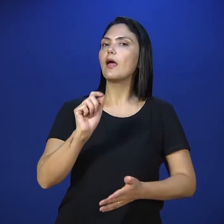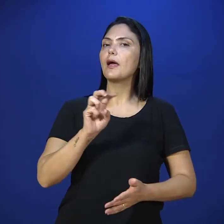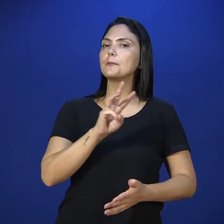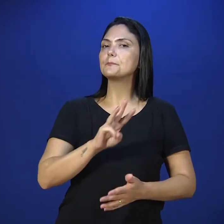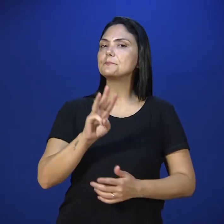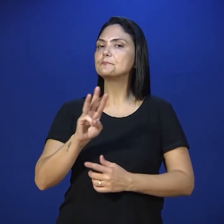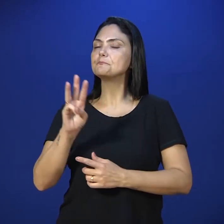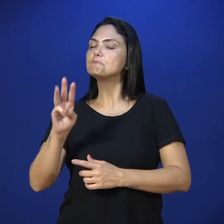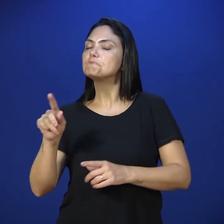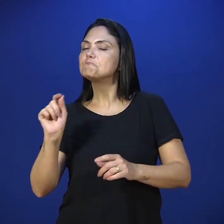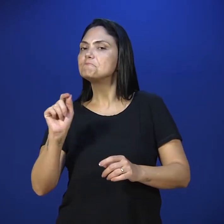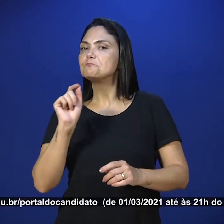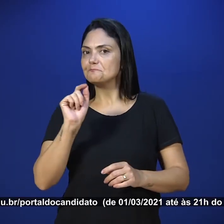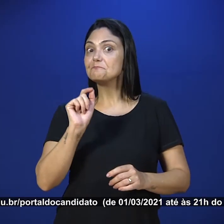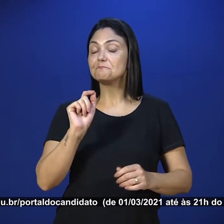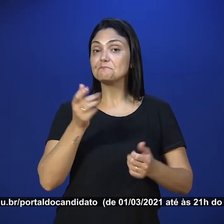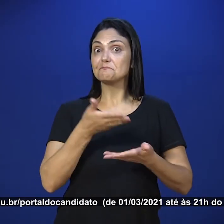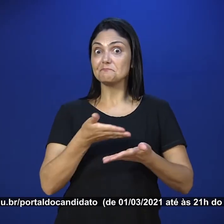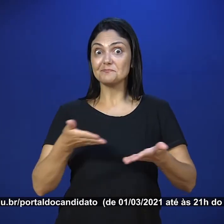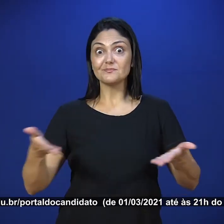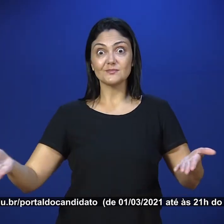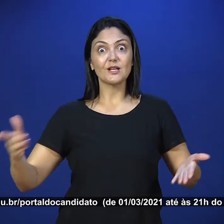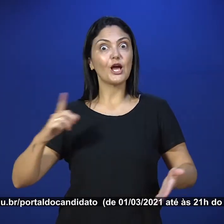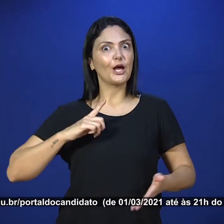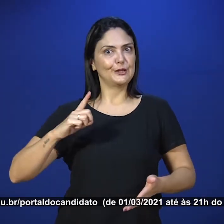do candidato no link